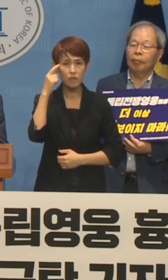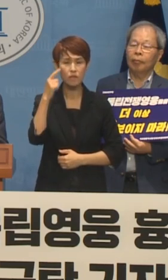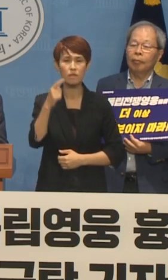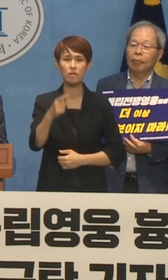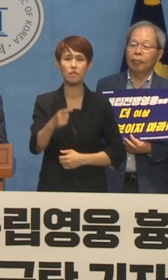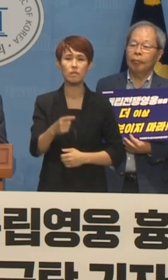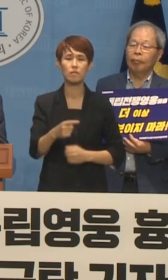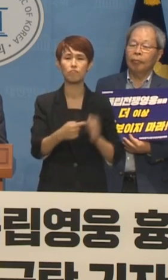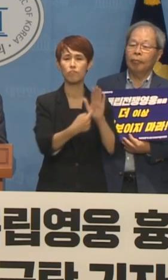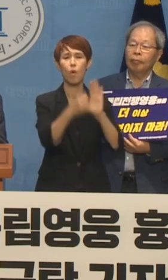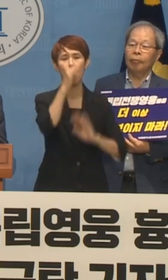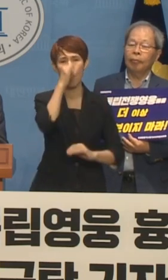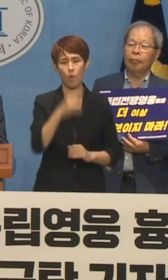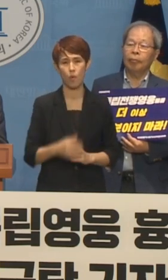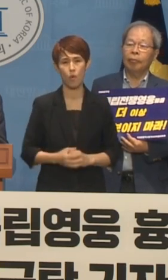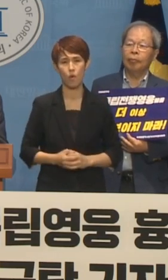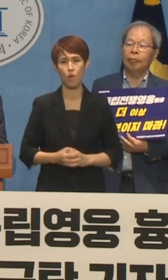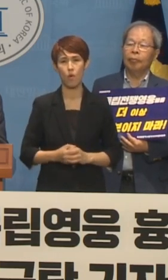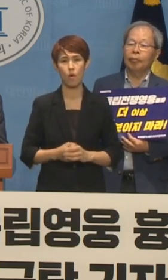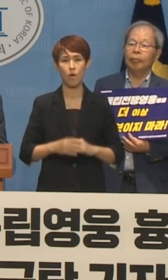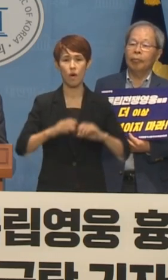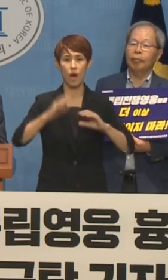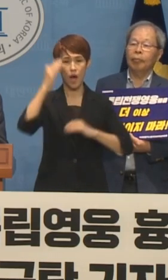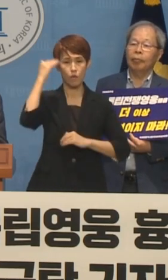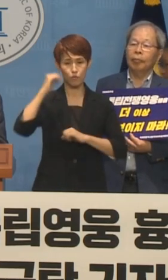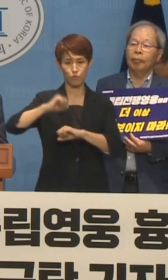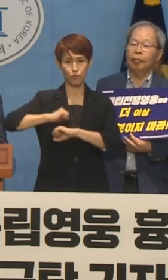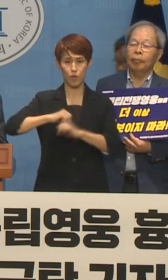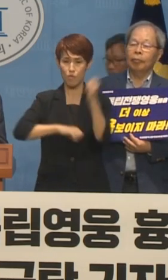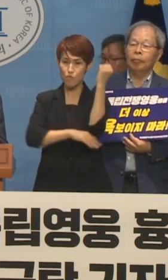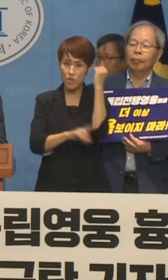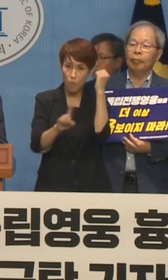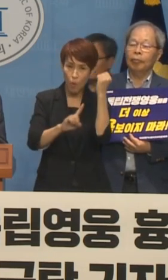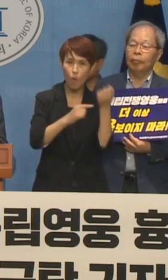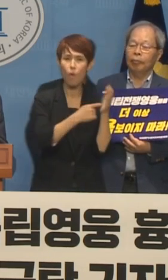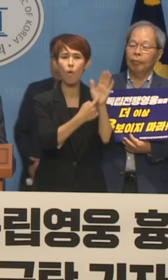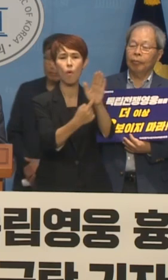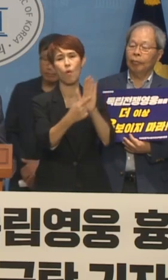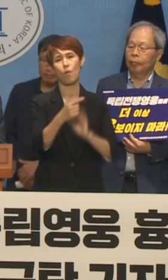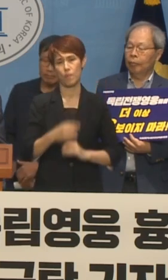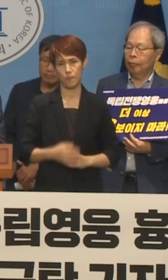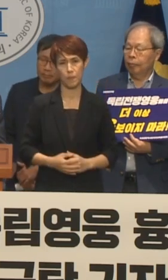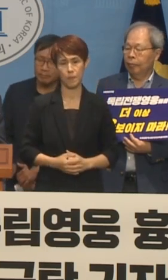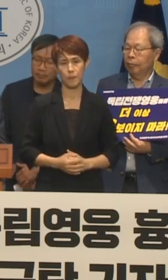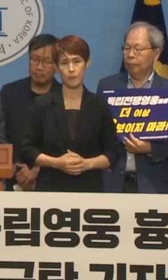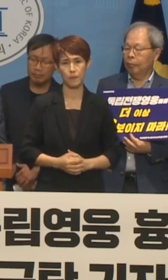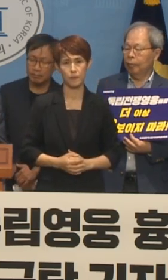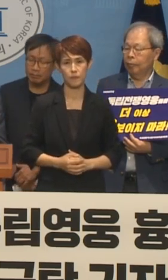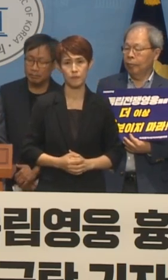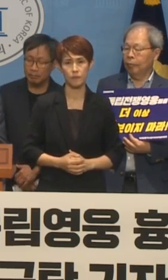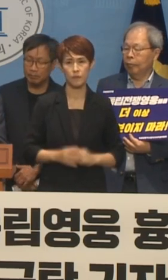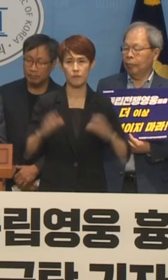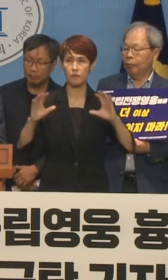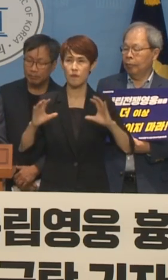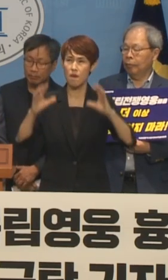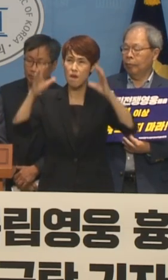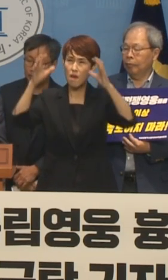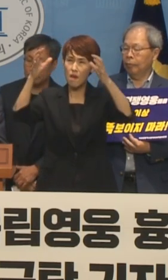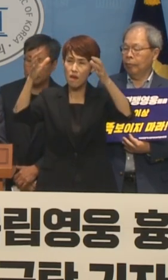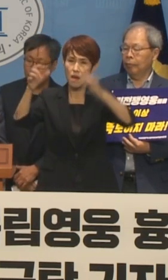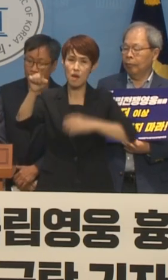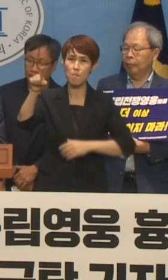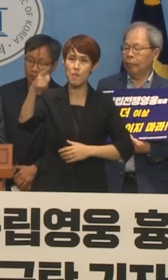동시에 우리 국군의 뿌리가 어디에 있는가를 웅변하고 있습니다. 전 세계